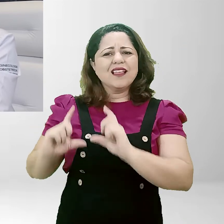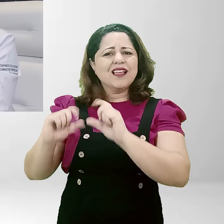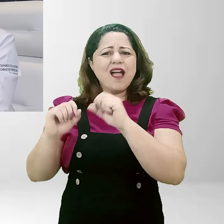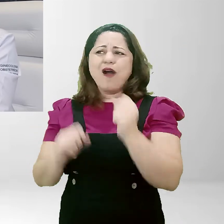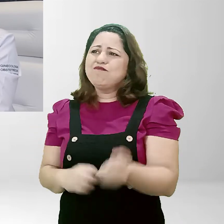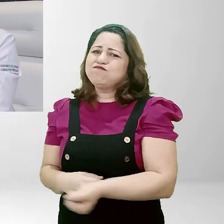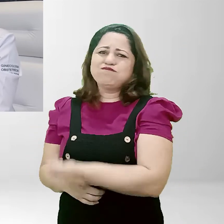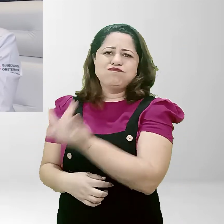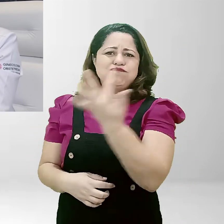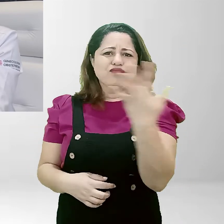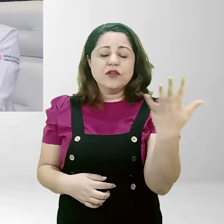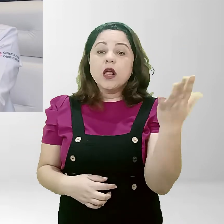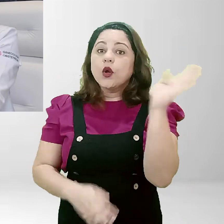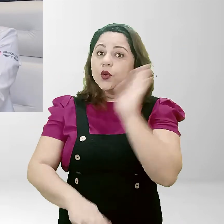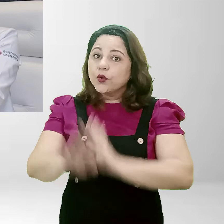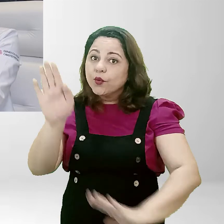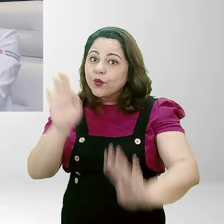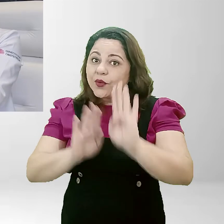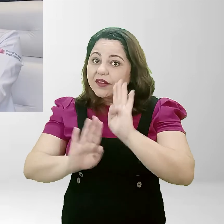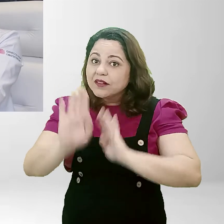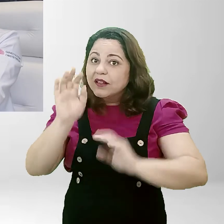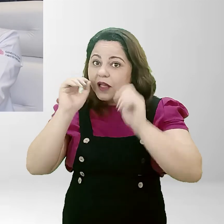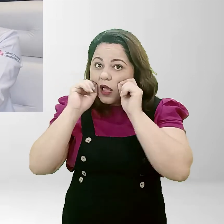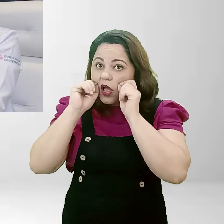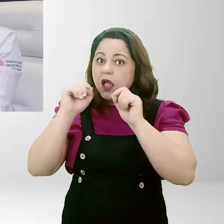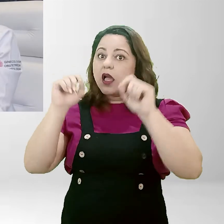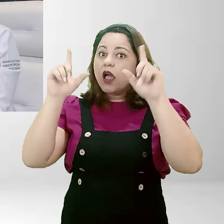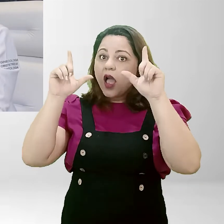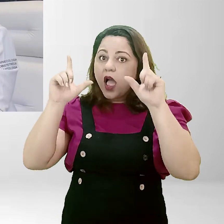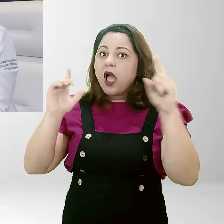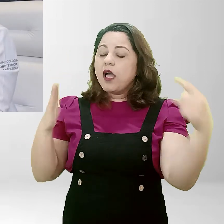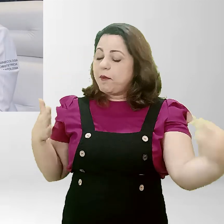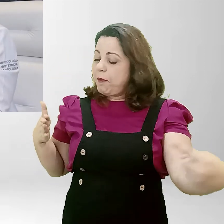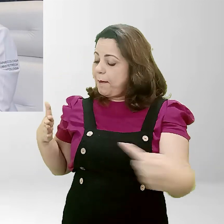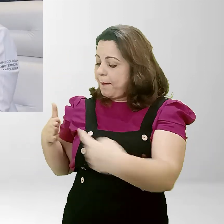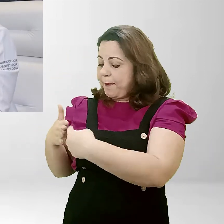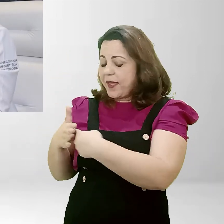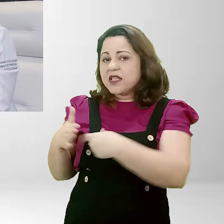mama. Fique atenta nos sinais, faça